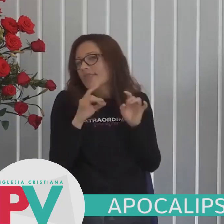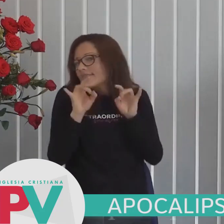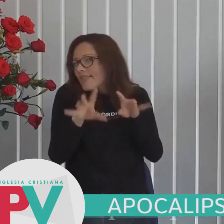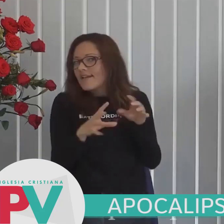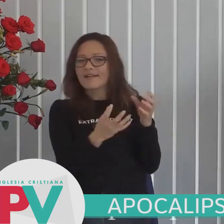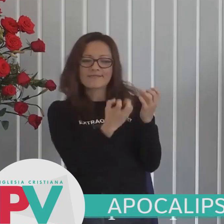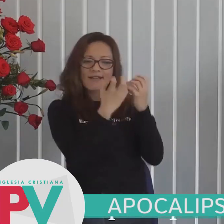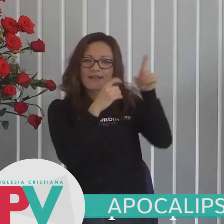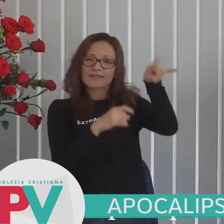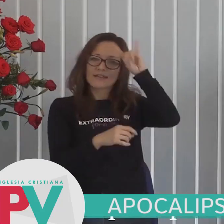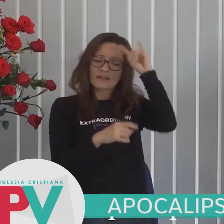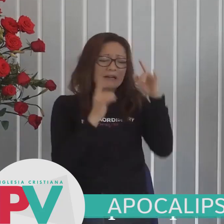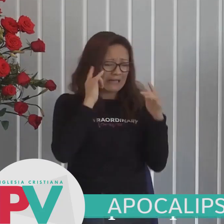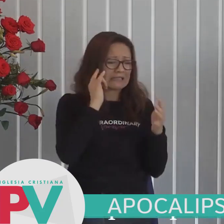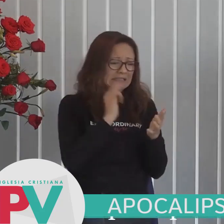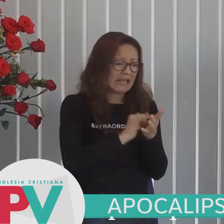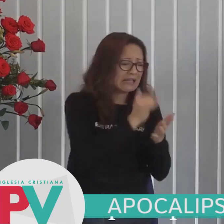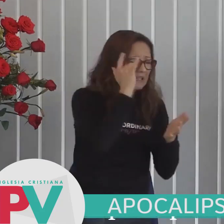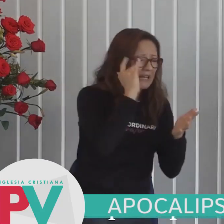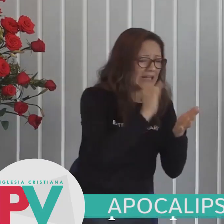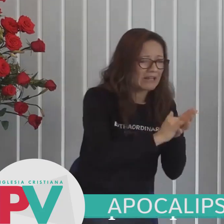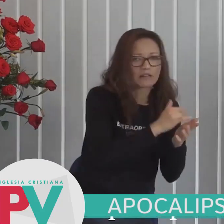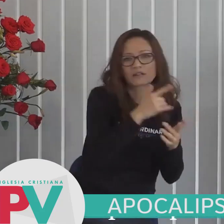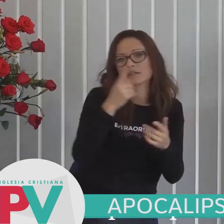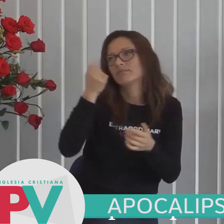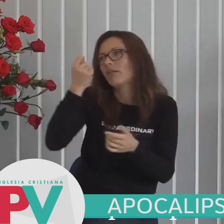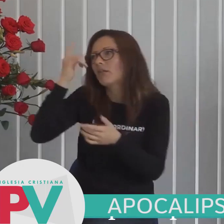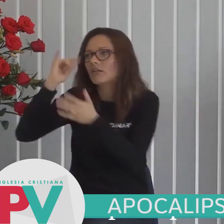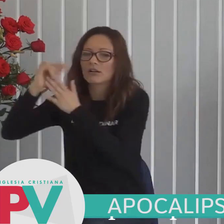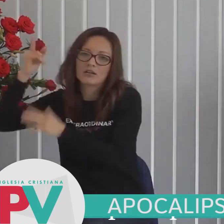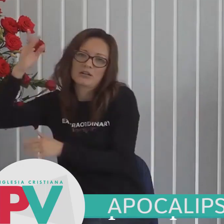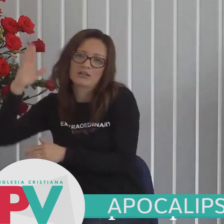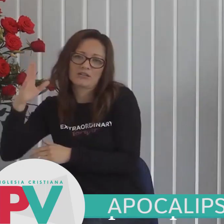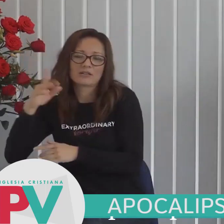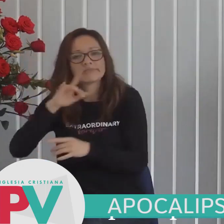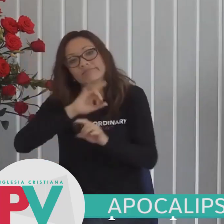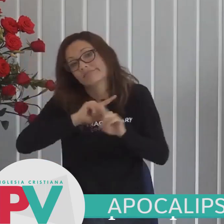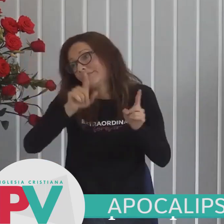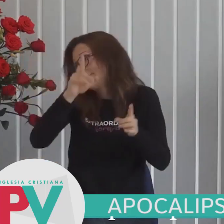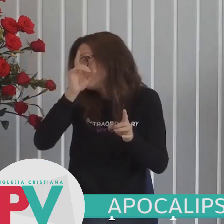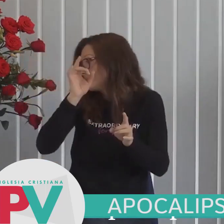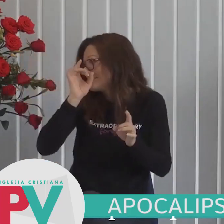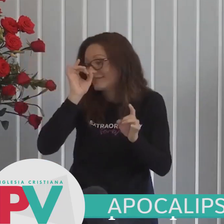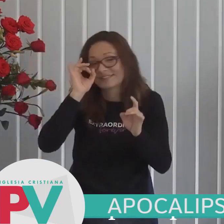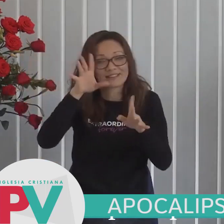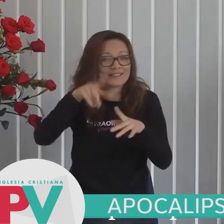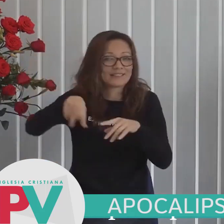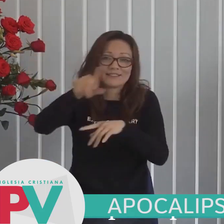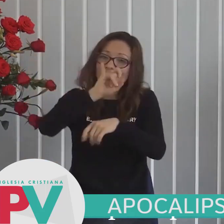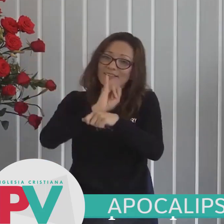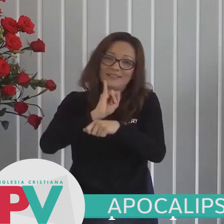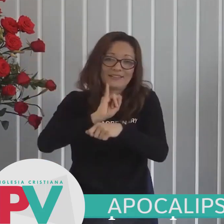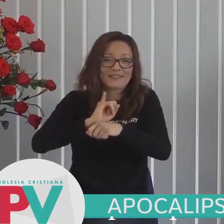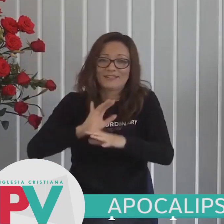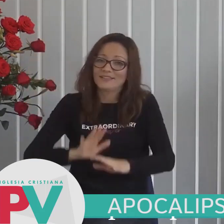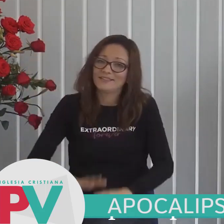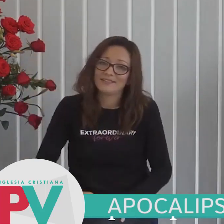dejando engañar porque le está creyendo más al diablo que a Dios. Pero es que esto es el colmo para la iglesia, hermano.